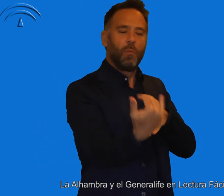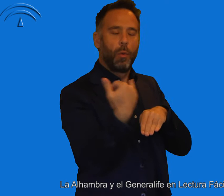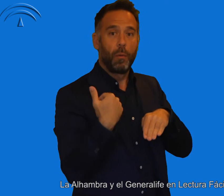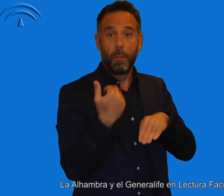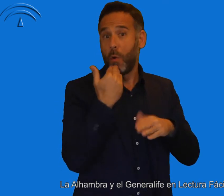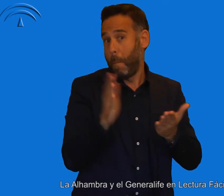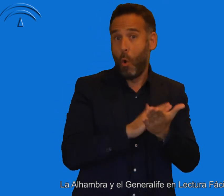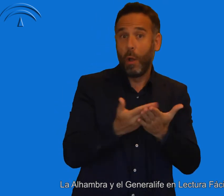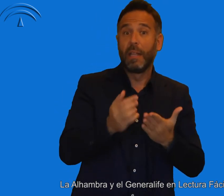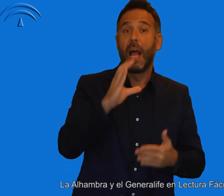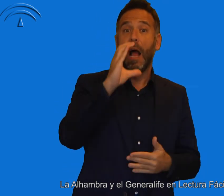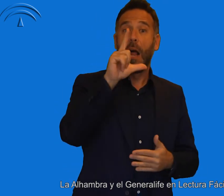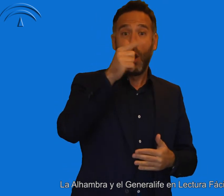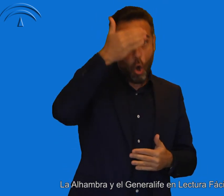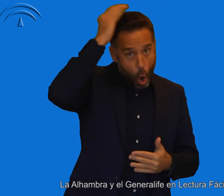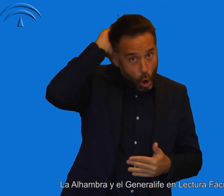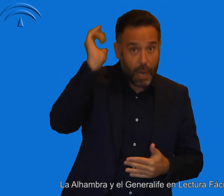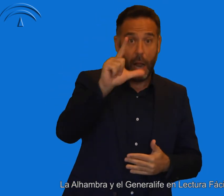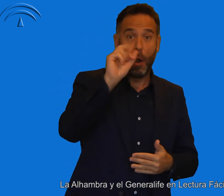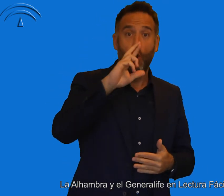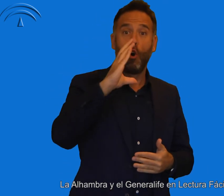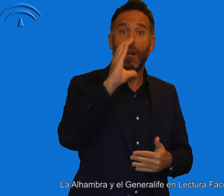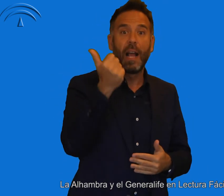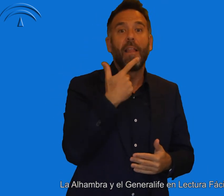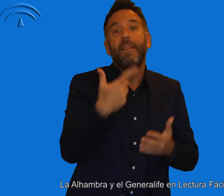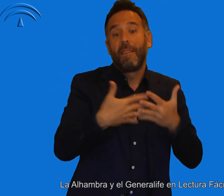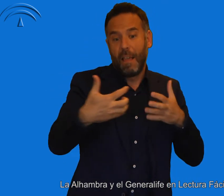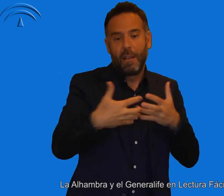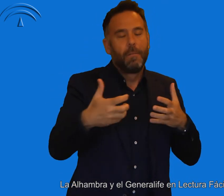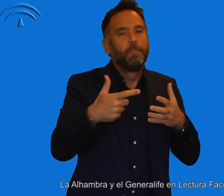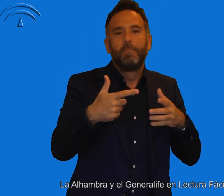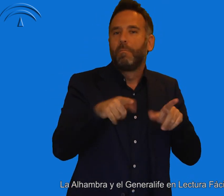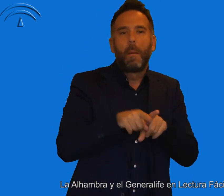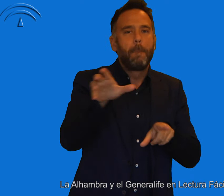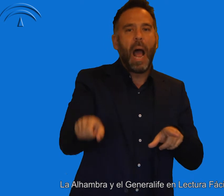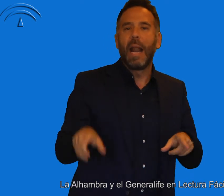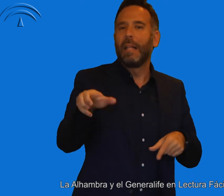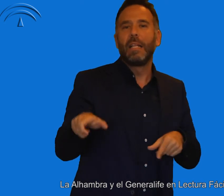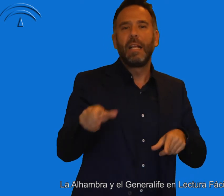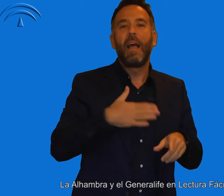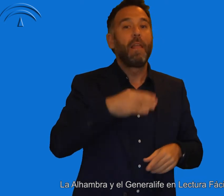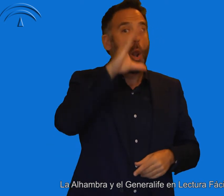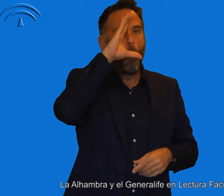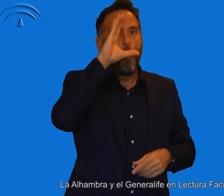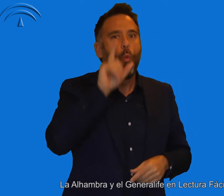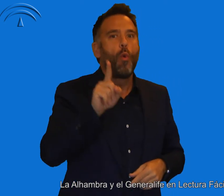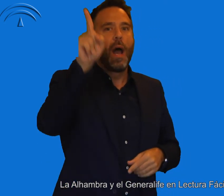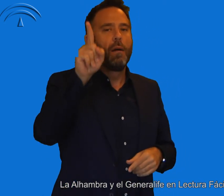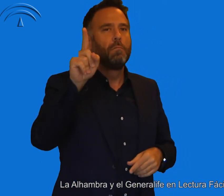poeta Federico García Lorca, esos pasamanos eran barandales de la luna, donde retumba